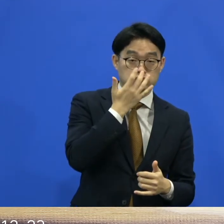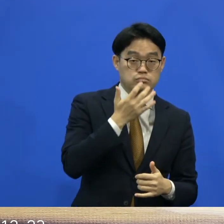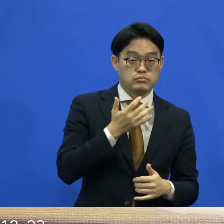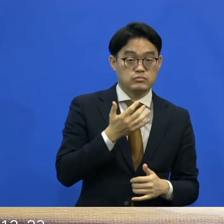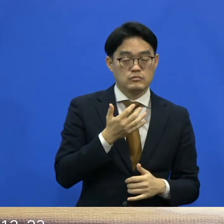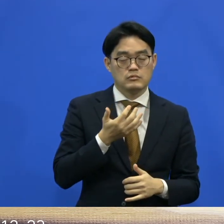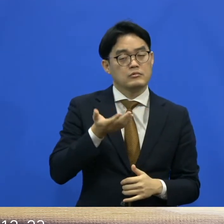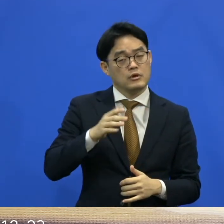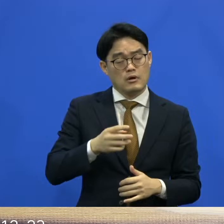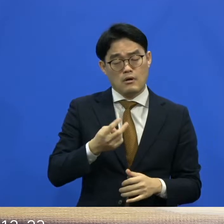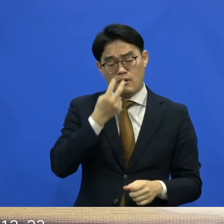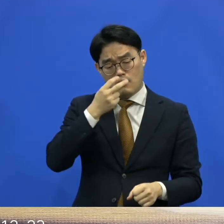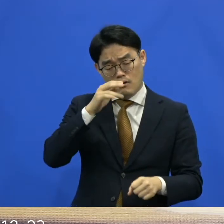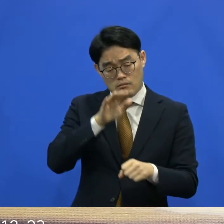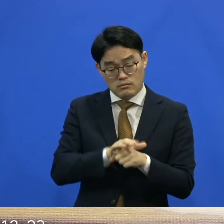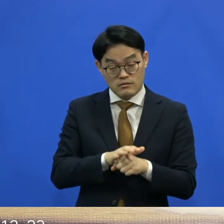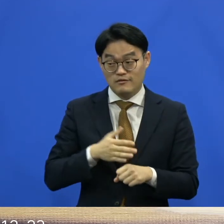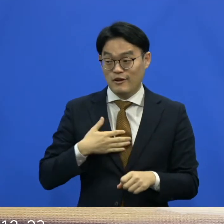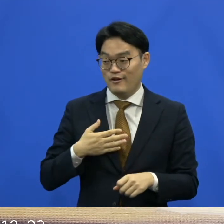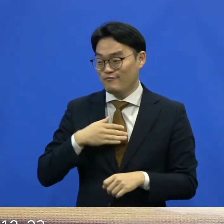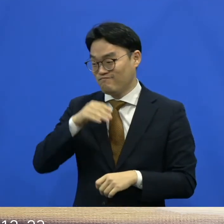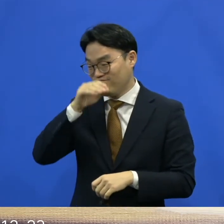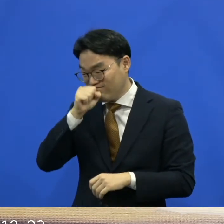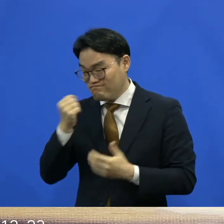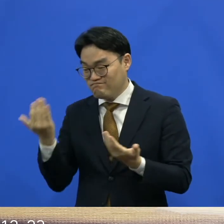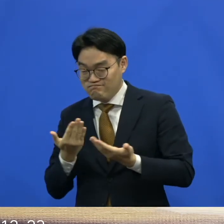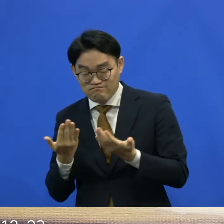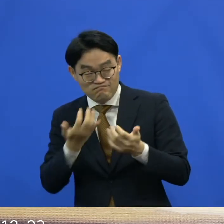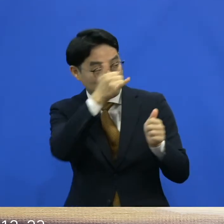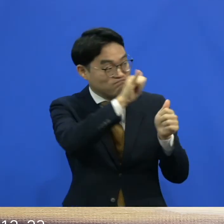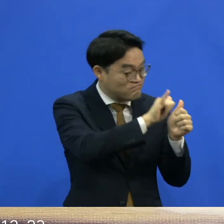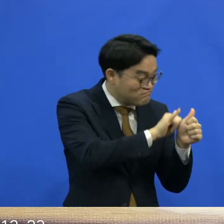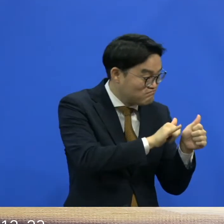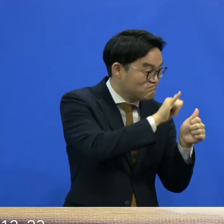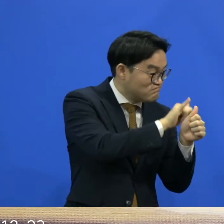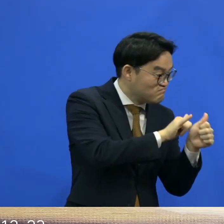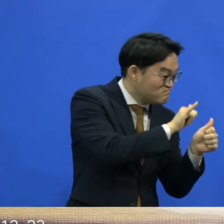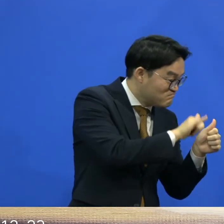했는데 뒤집어 쓴 것은 악한 인간으로 만들어버렸어.